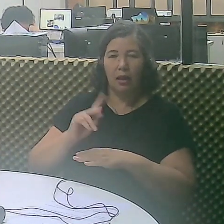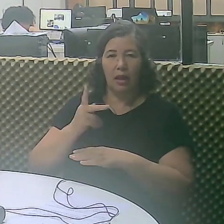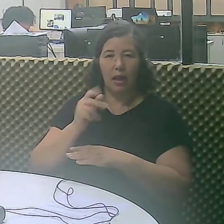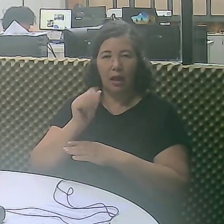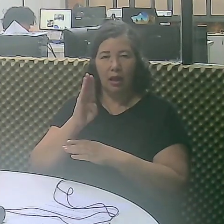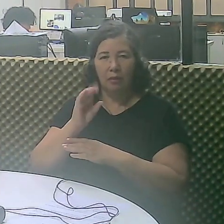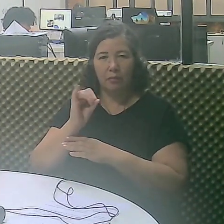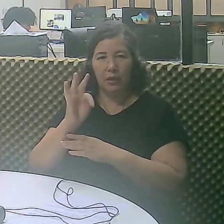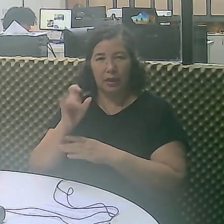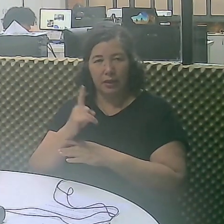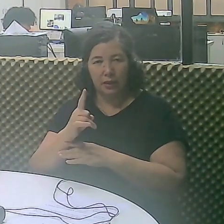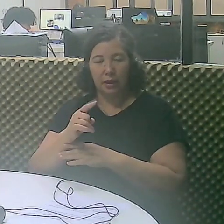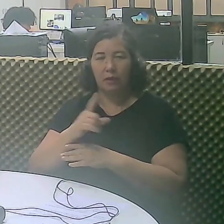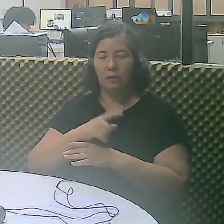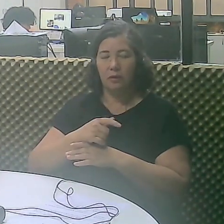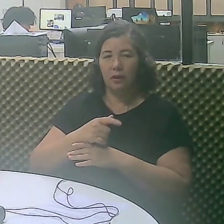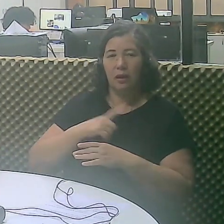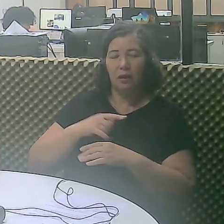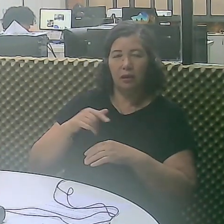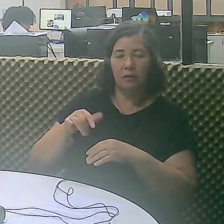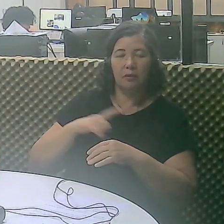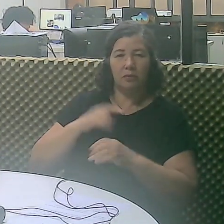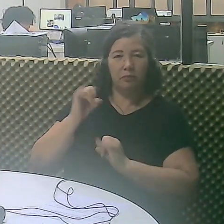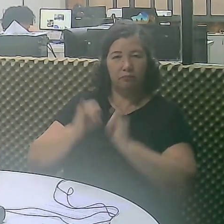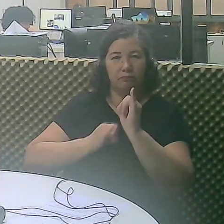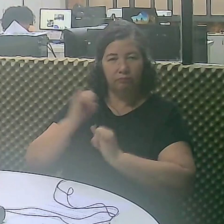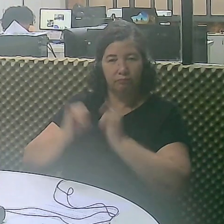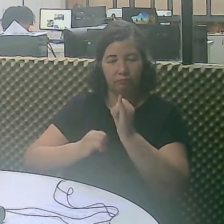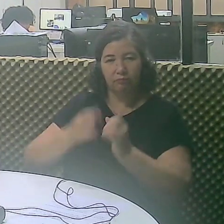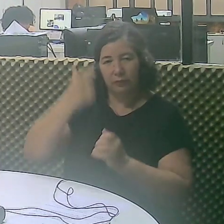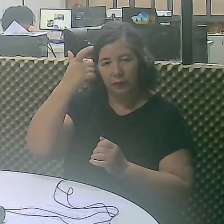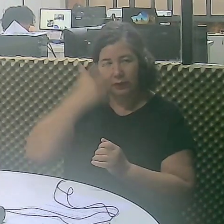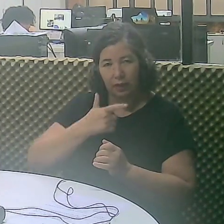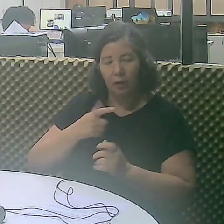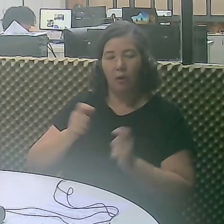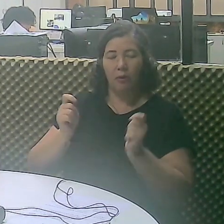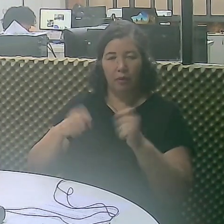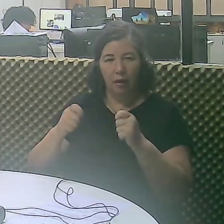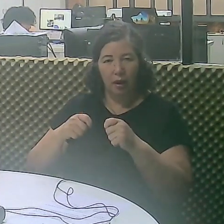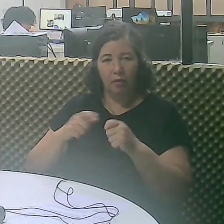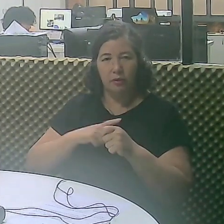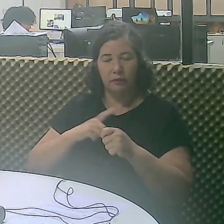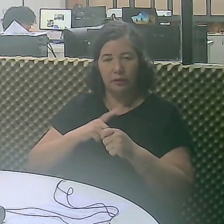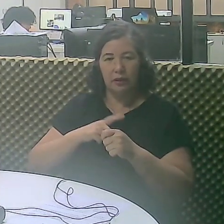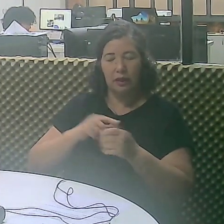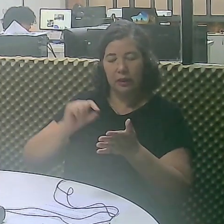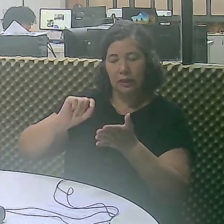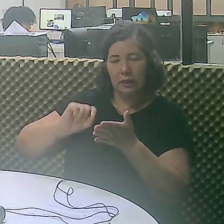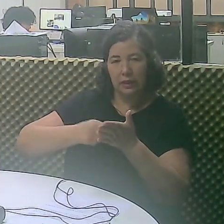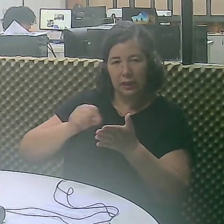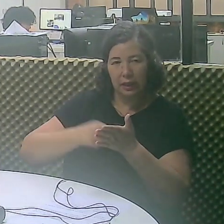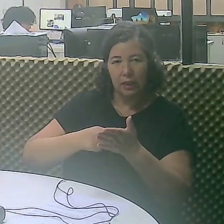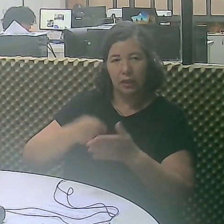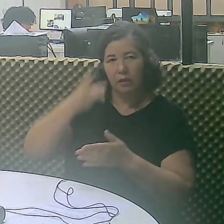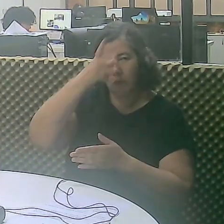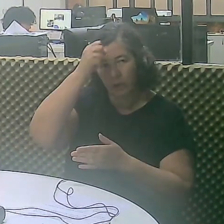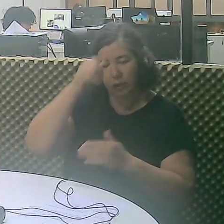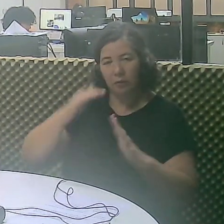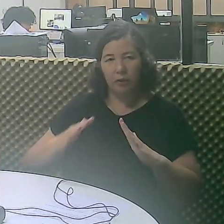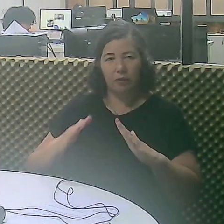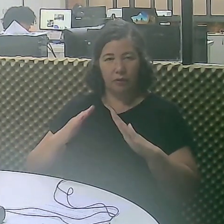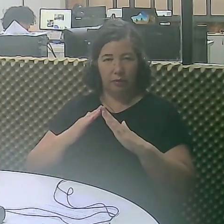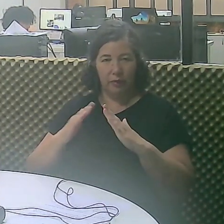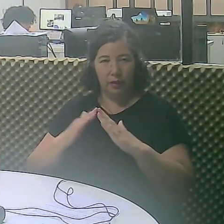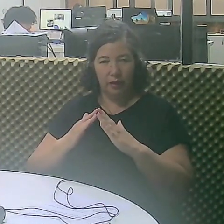Cidadão. Apenas por meio de agendamento online, é possível receber atendimento na plataforma da Secretaria Municipal de Habitação, onde